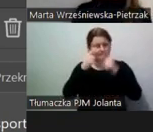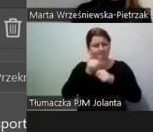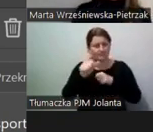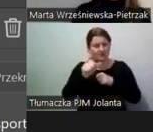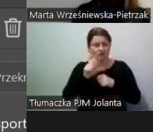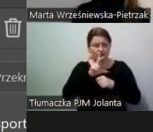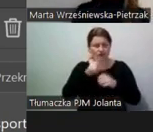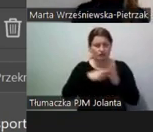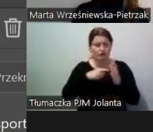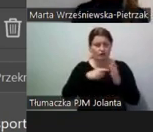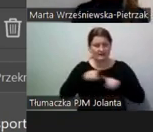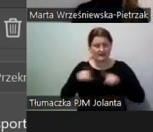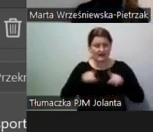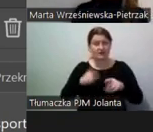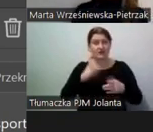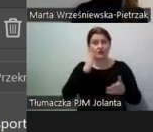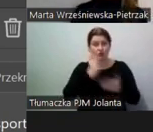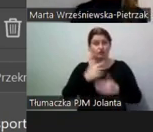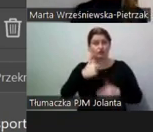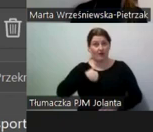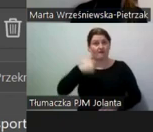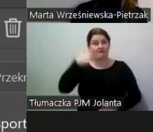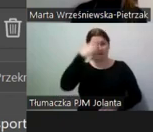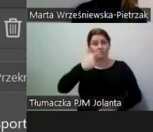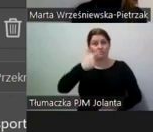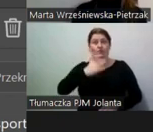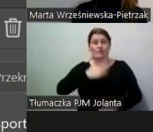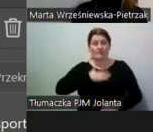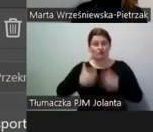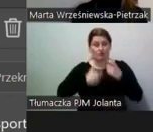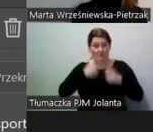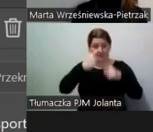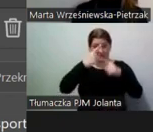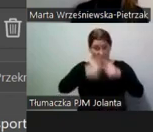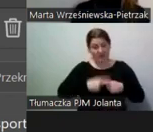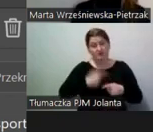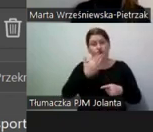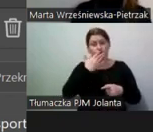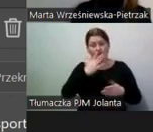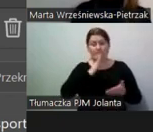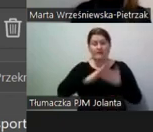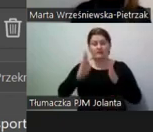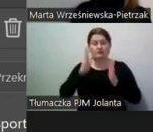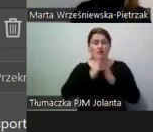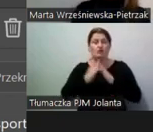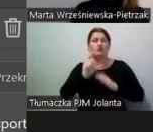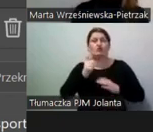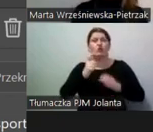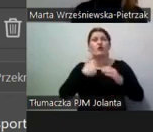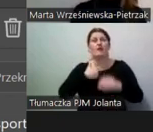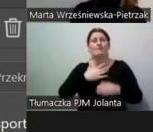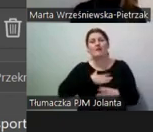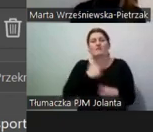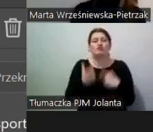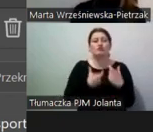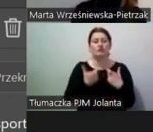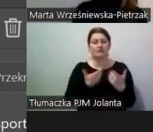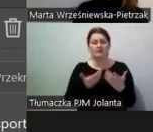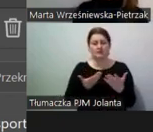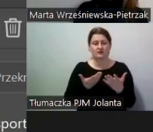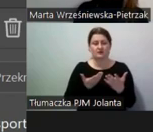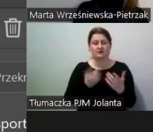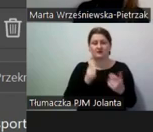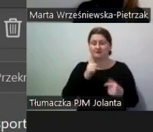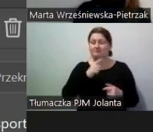że ja już wiem, co mam zrobić, czy ten test mówi bezpośrednio, co ty diagnosto masz zasugerować. Na to pytanie